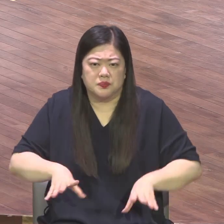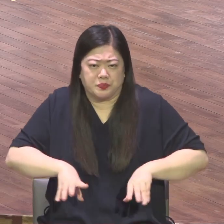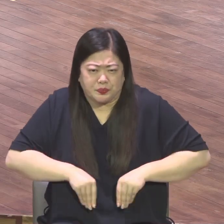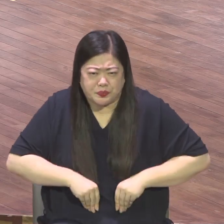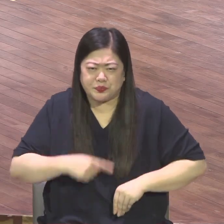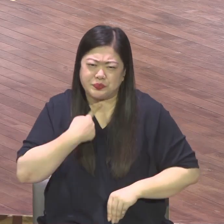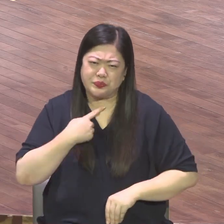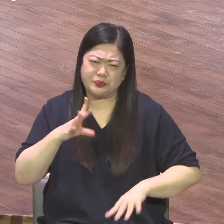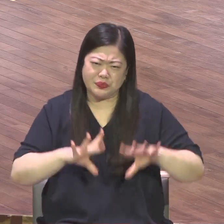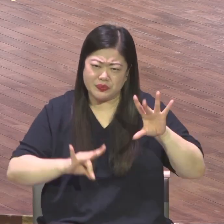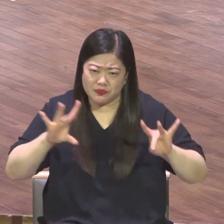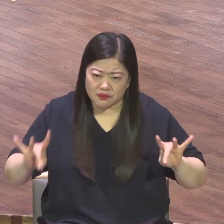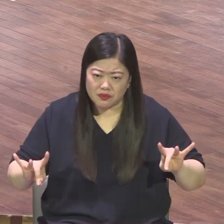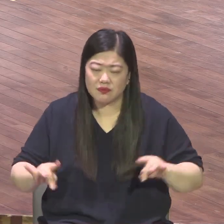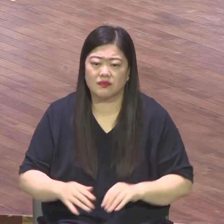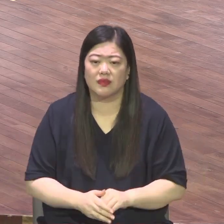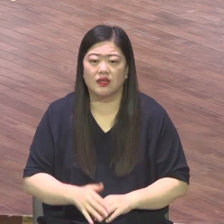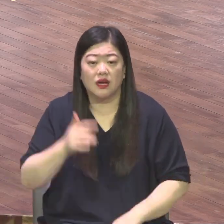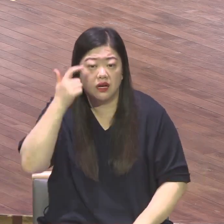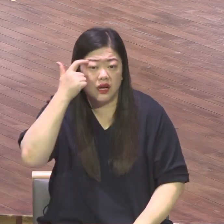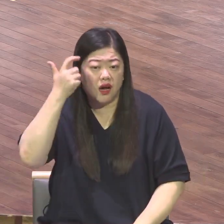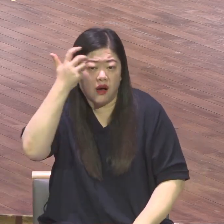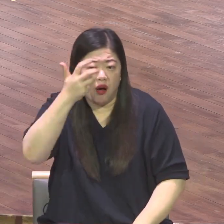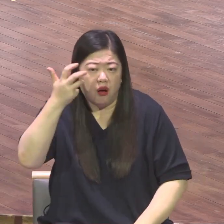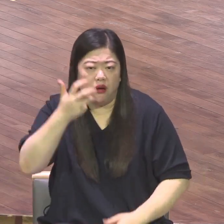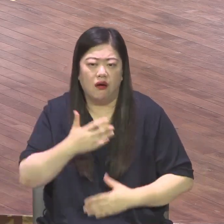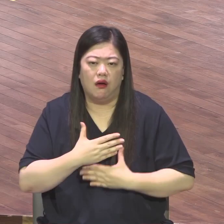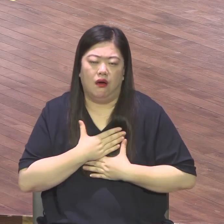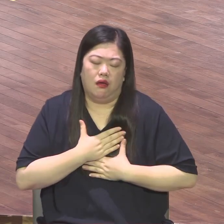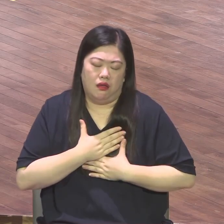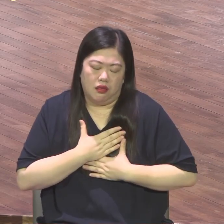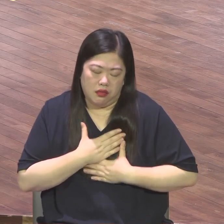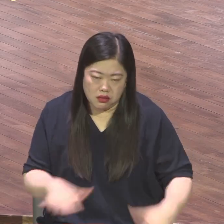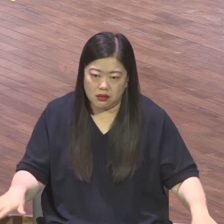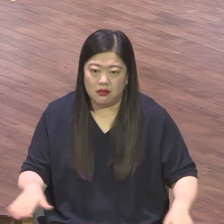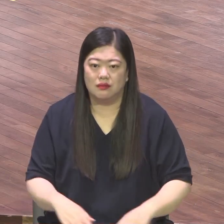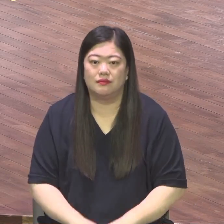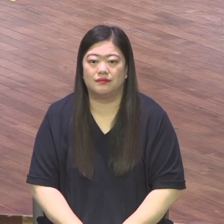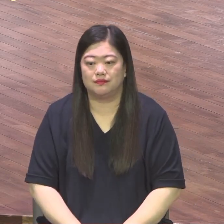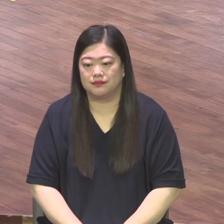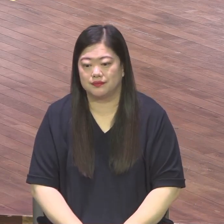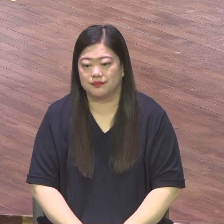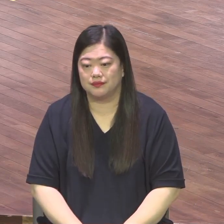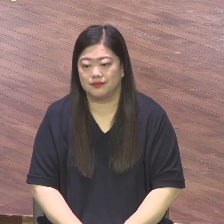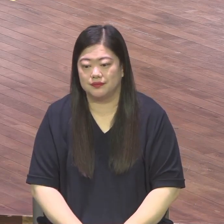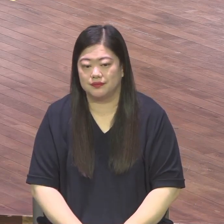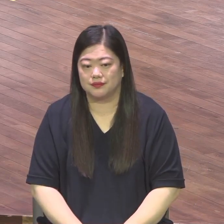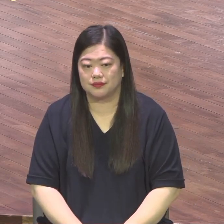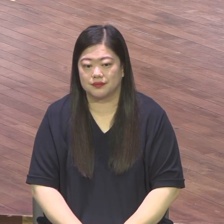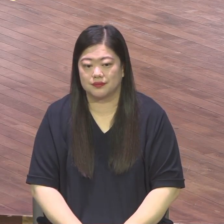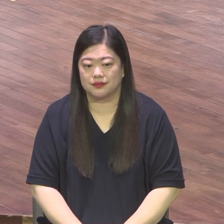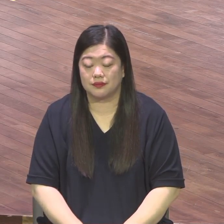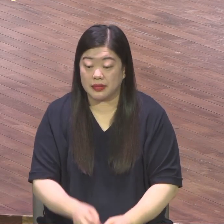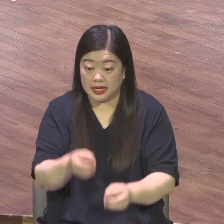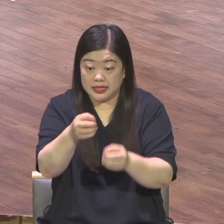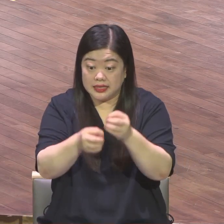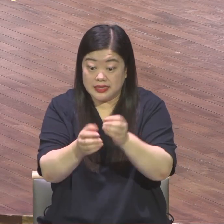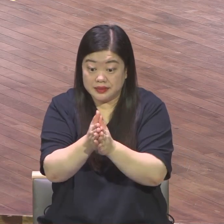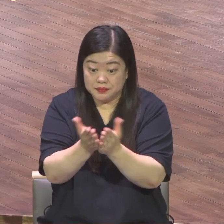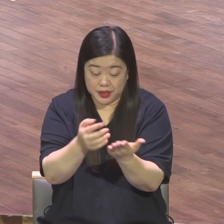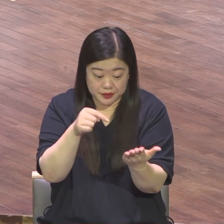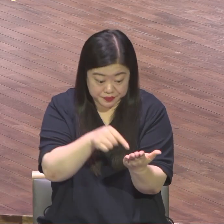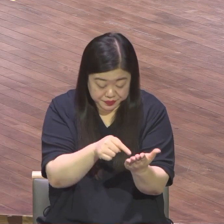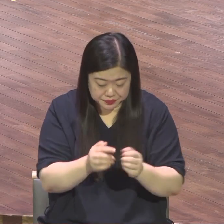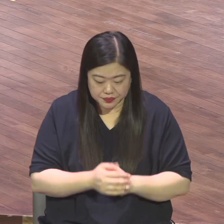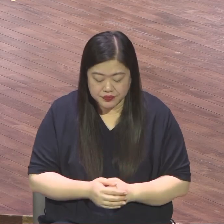말라 그들의 영혼이 그들 안에서 피곤하였도다. 시편 기자는요, 바벨론 포로 생활을 하고 있던